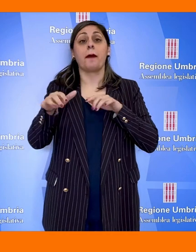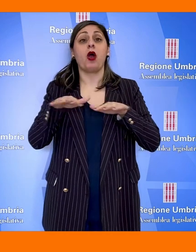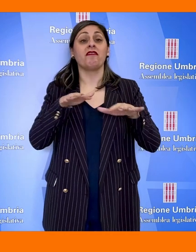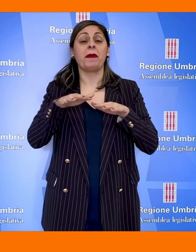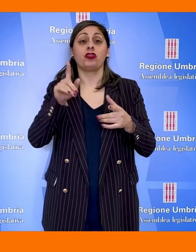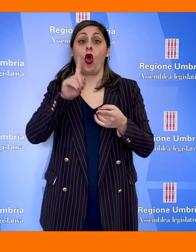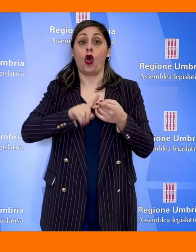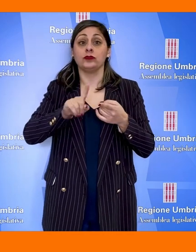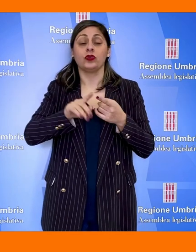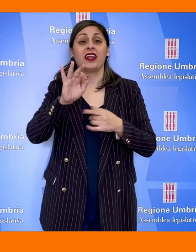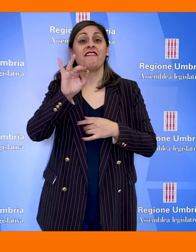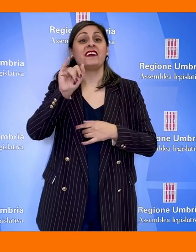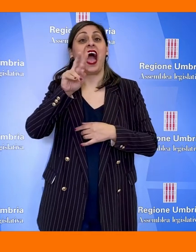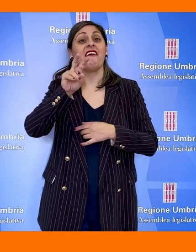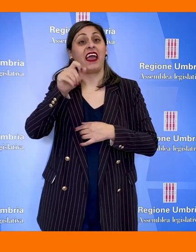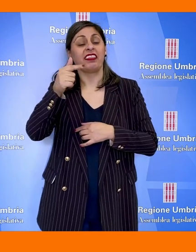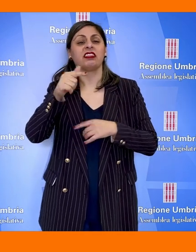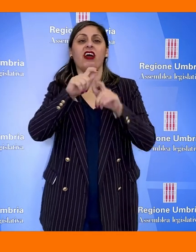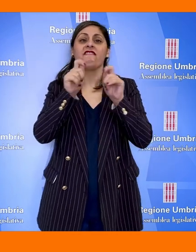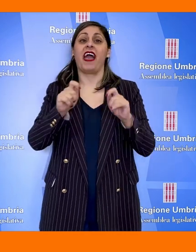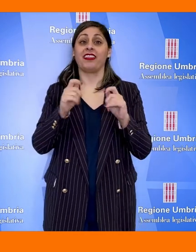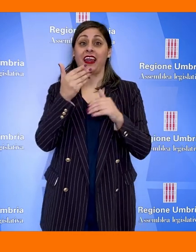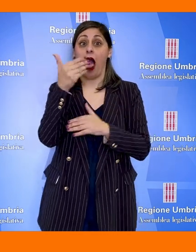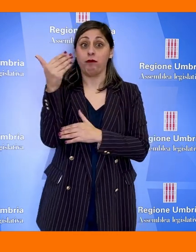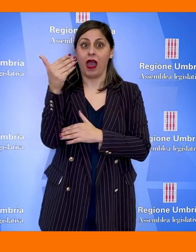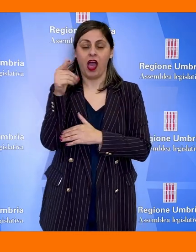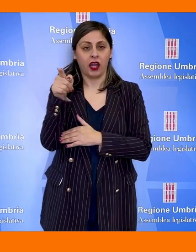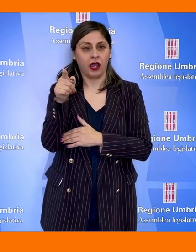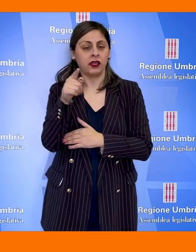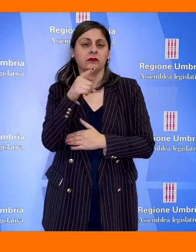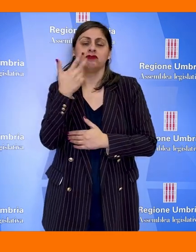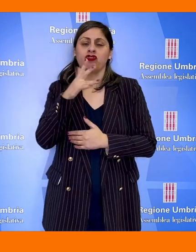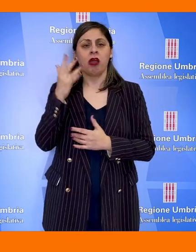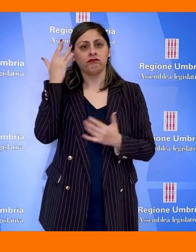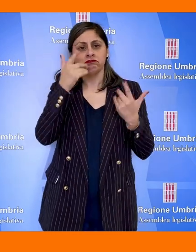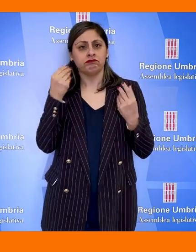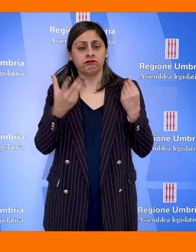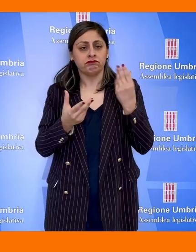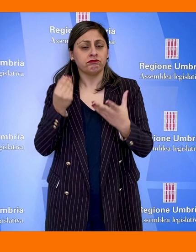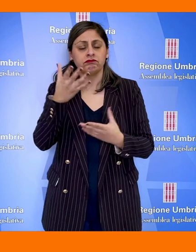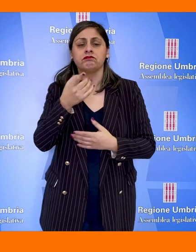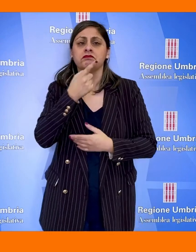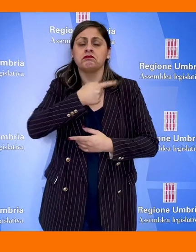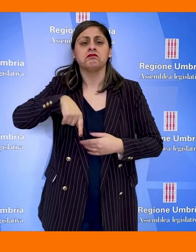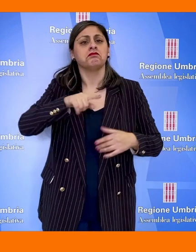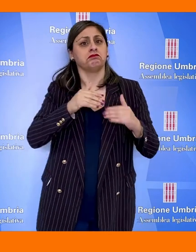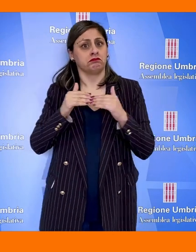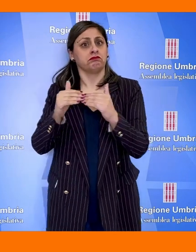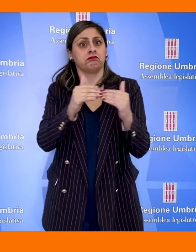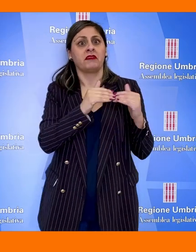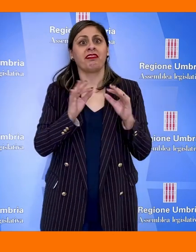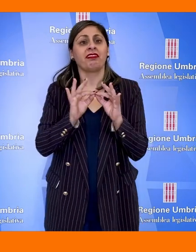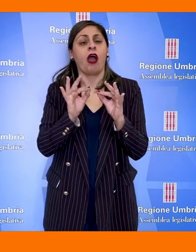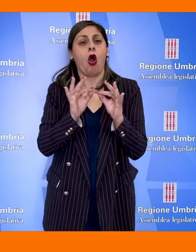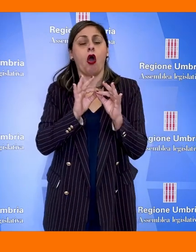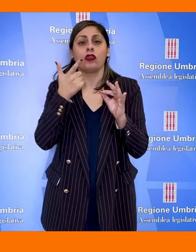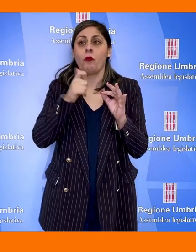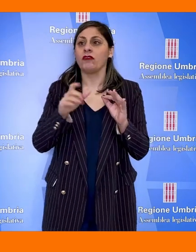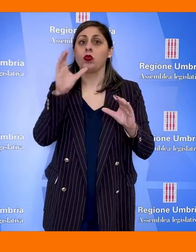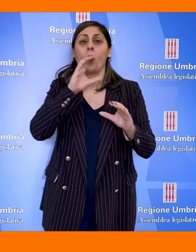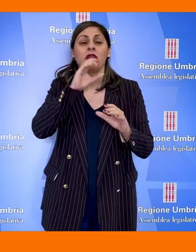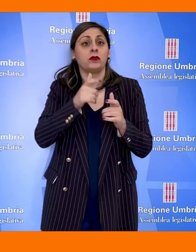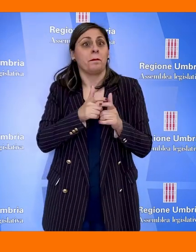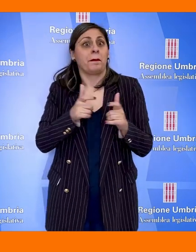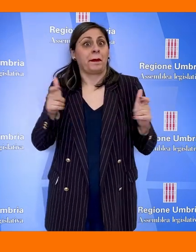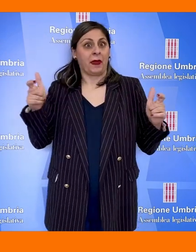Movimento Consumatori, FIAVET e Federalberghi. Dagli interventi è emerso che l'intento dell'iniziativa viene ritenuto condiviso per lo